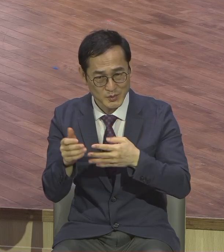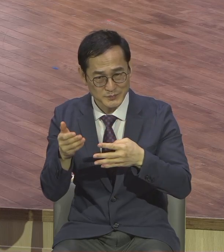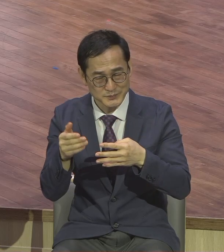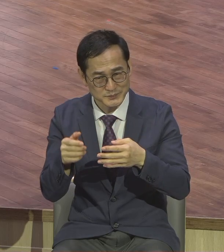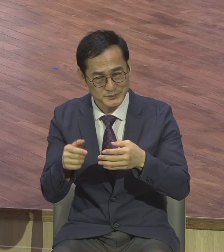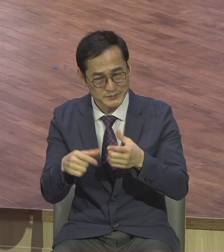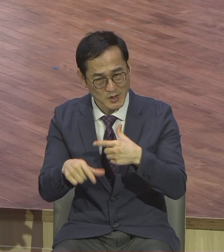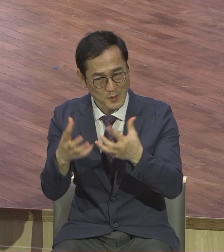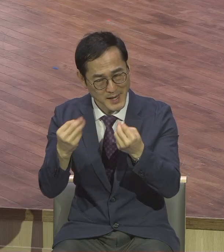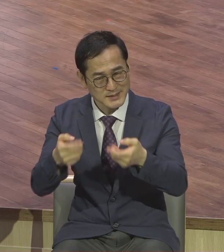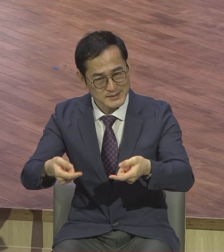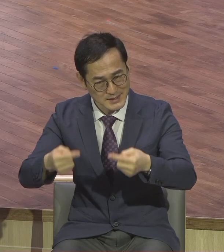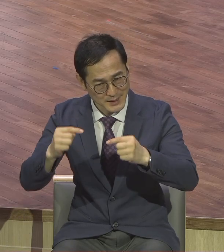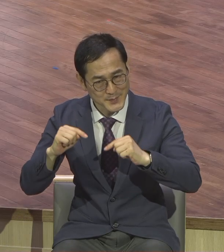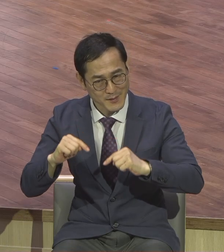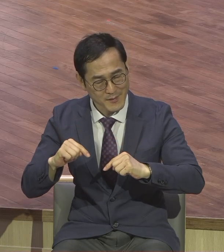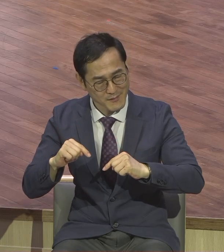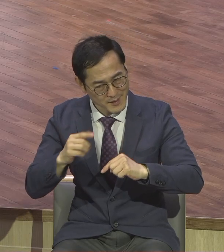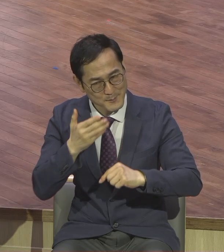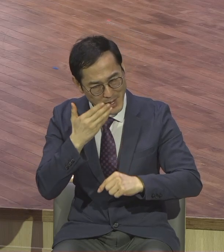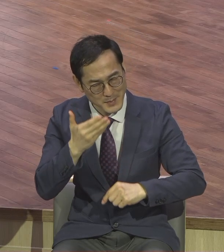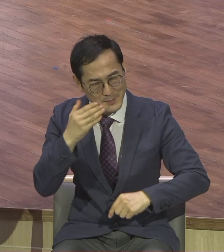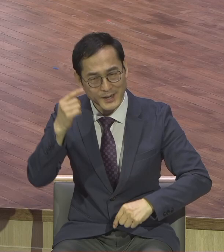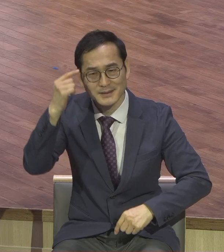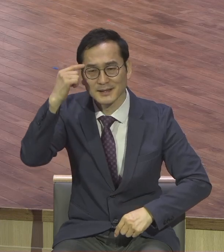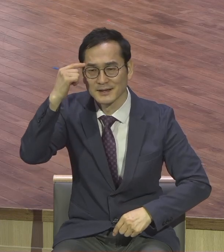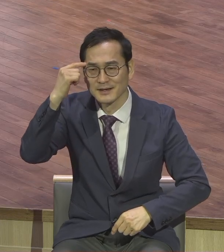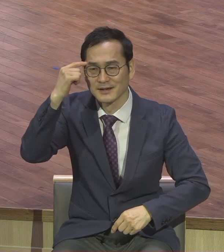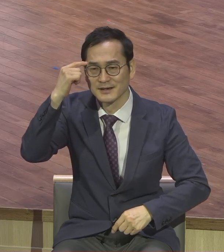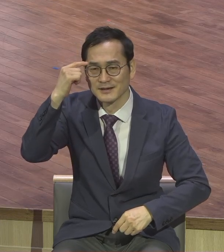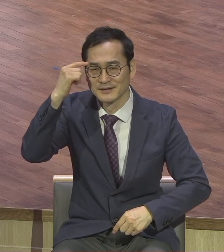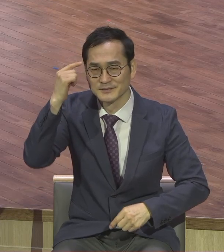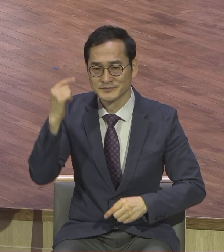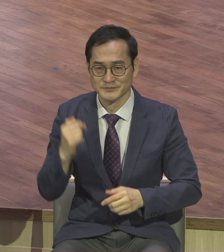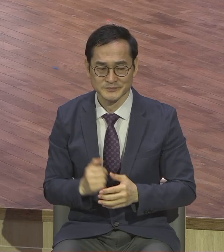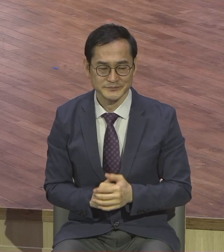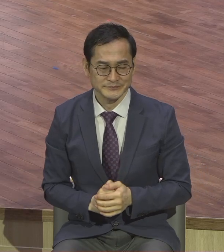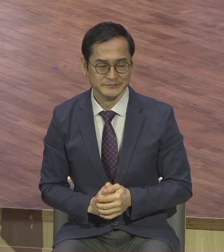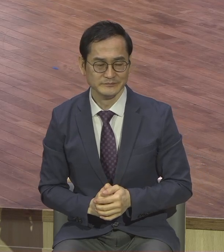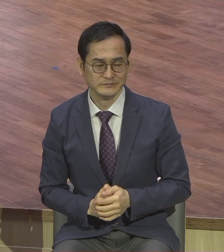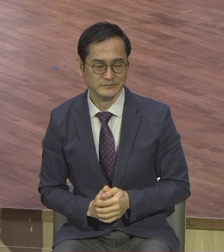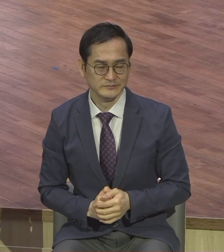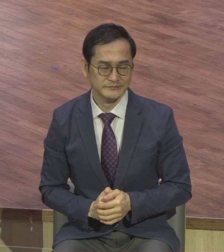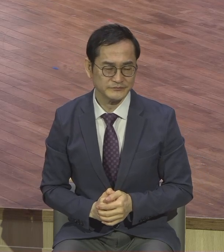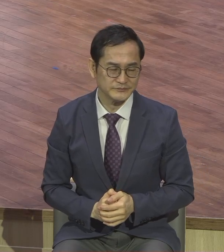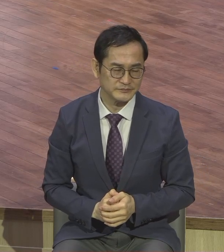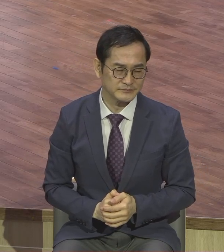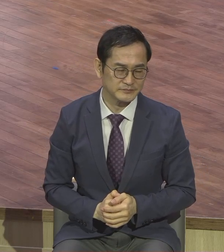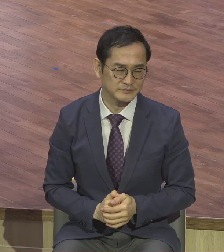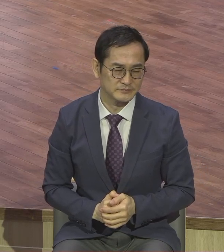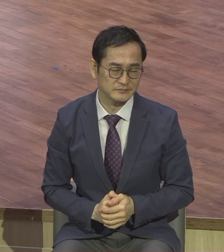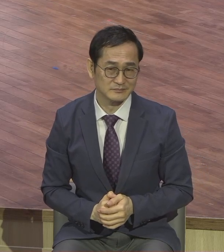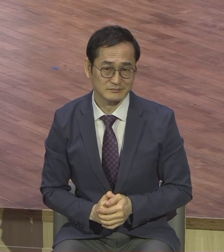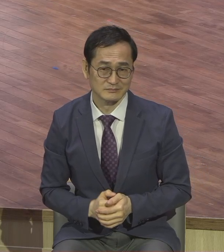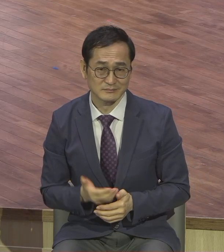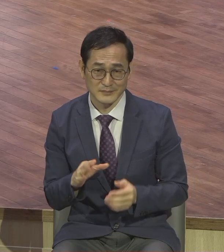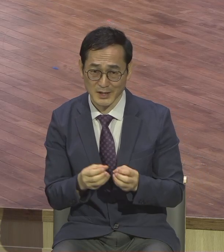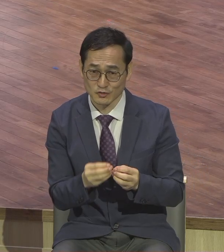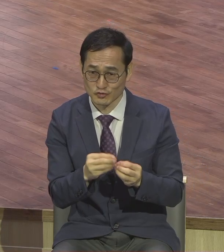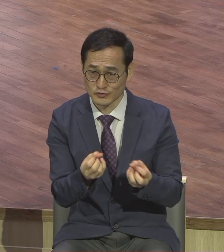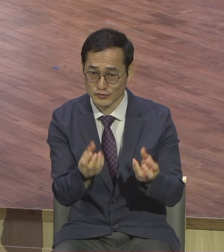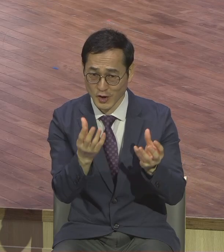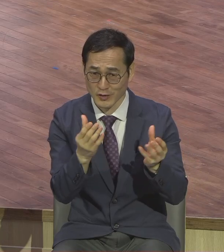많은 성도들이 참여할 수 있지 않겠나 그래서 연기를 했는데 추석 연휴 이후에